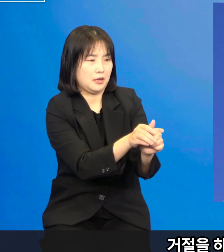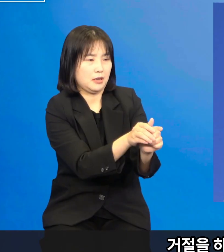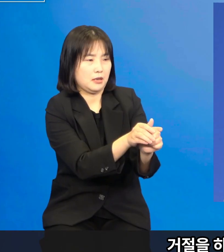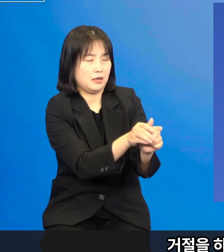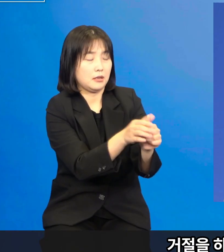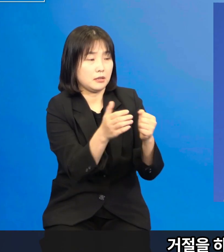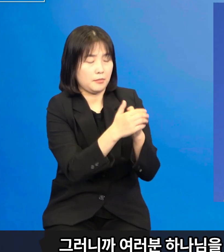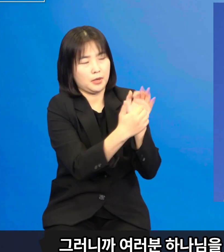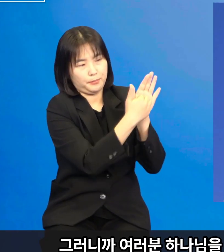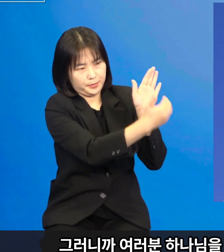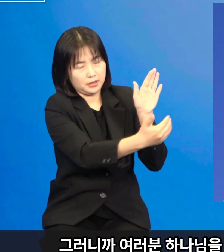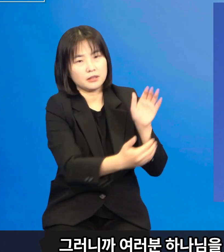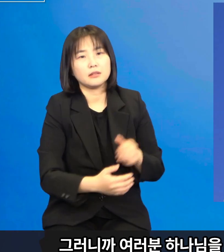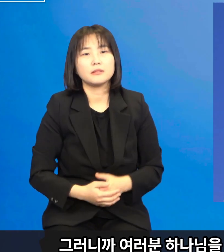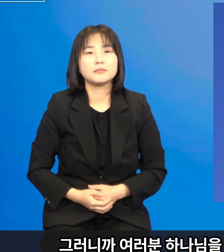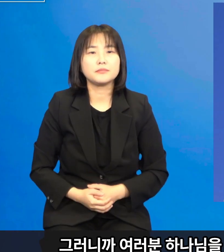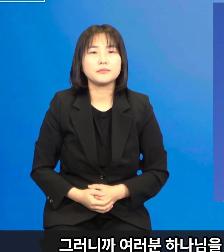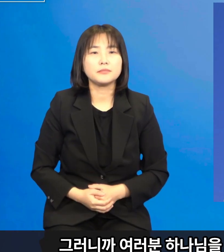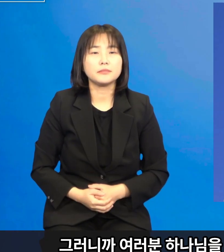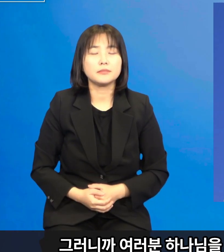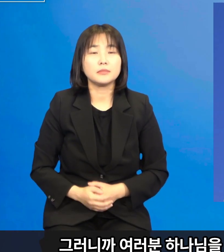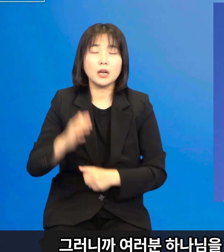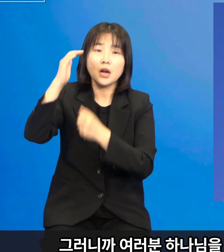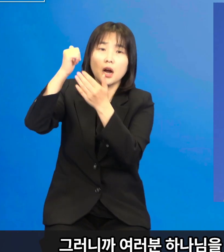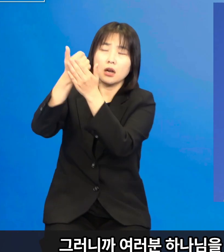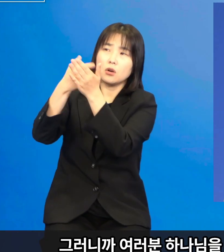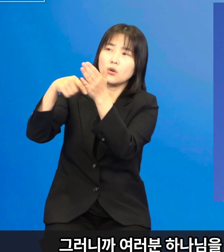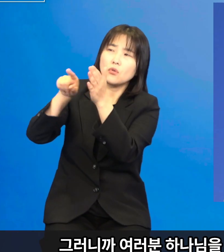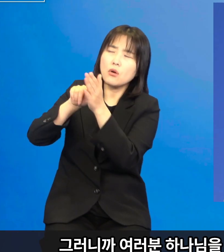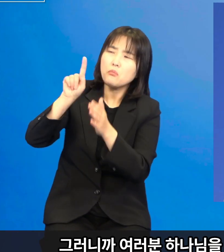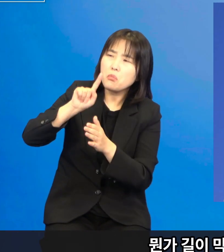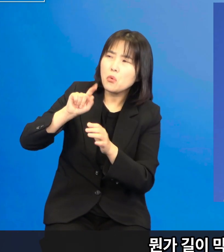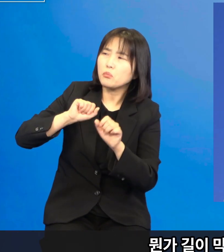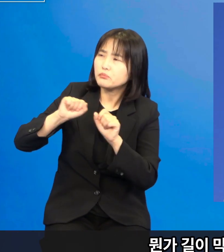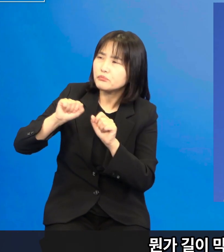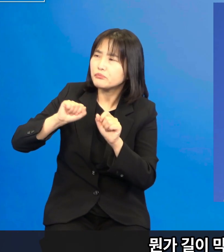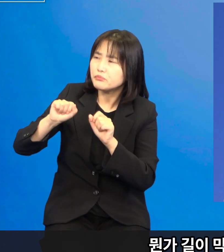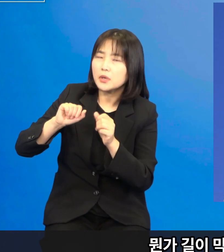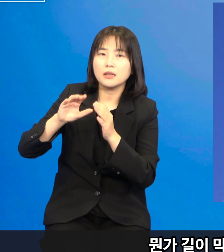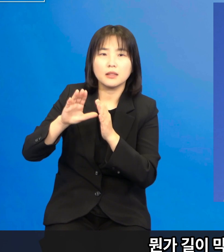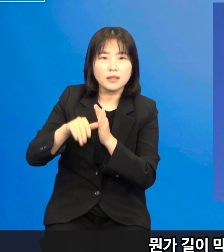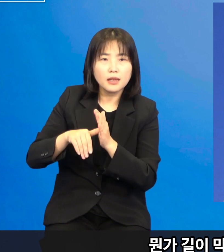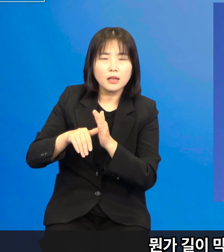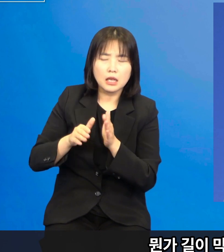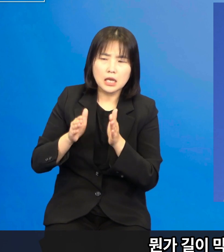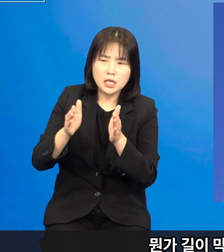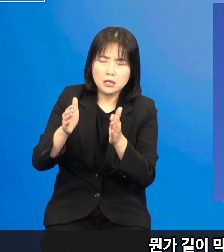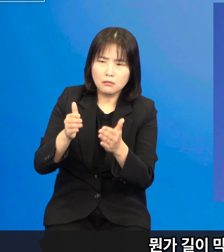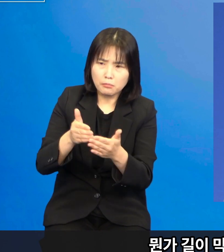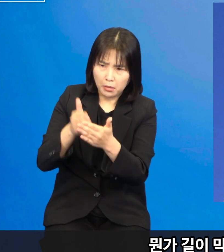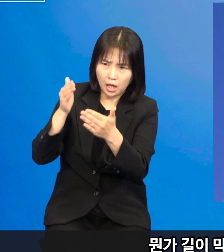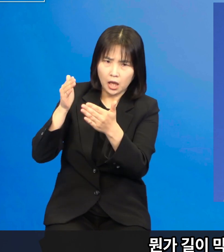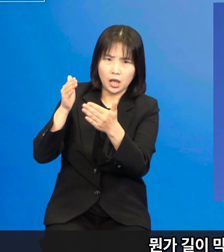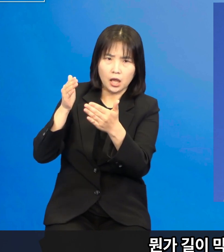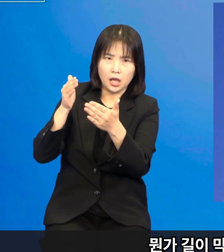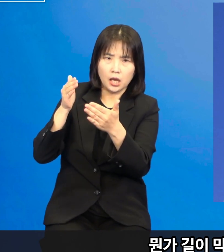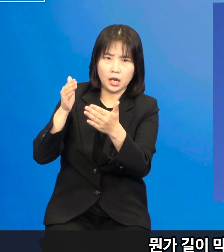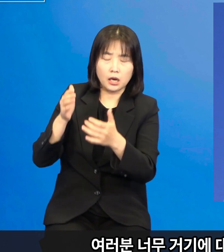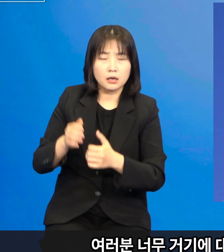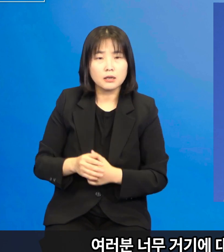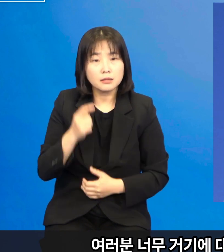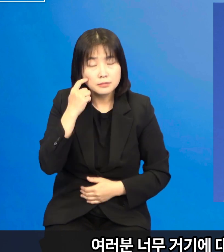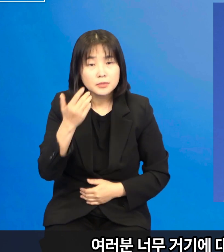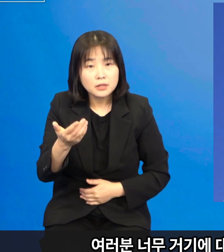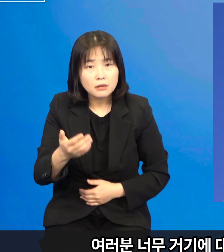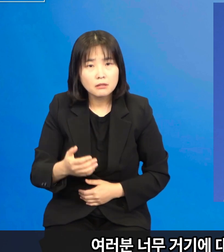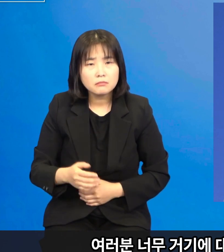거절을 하신 것이죠. 그러니까 여러분, 하나님을 위해 무엇인가 하려고 할 때 뭔가 길이 막히졌습니까?